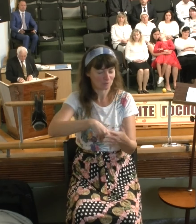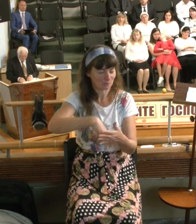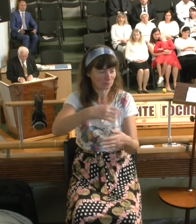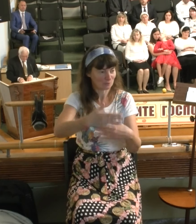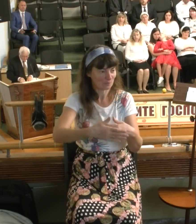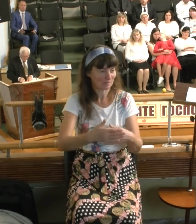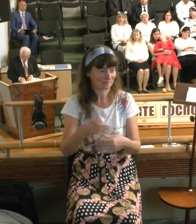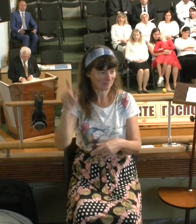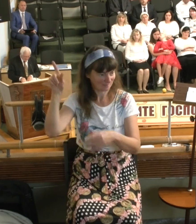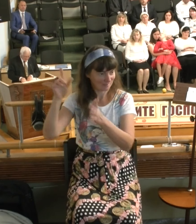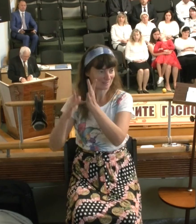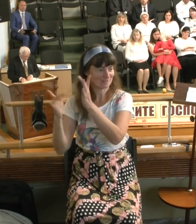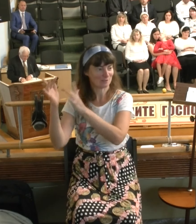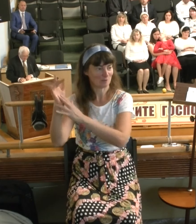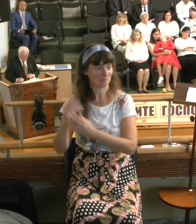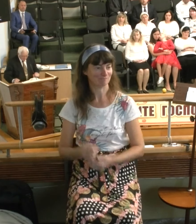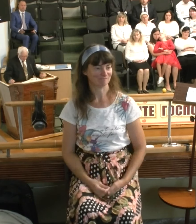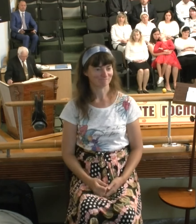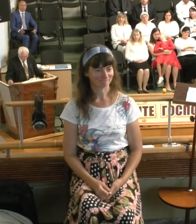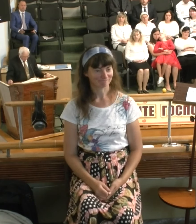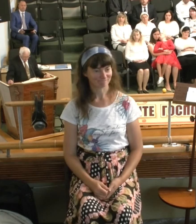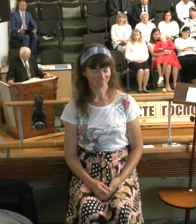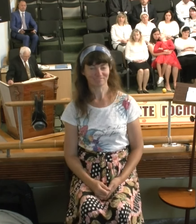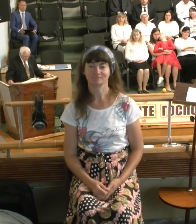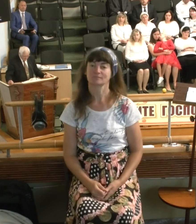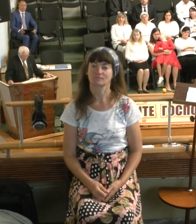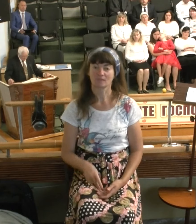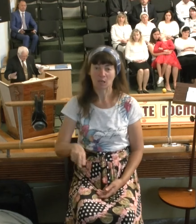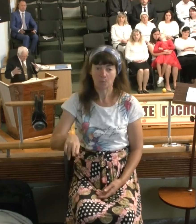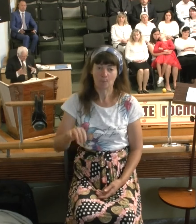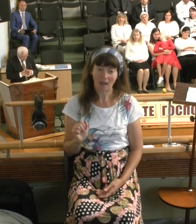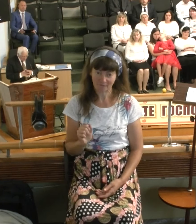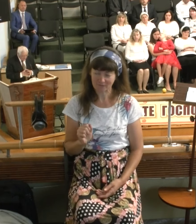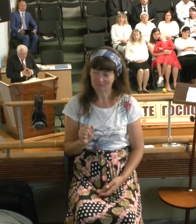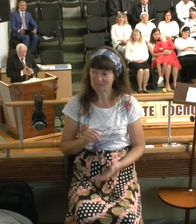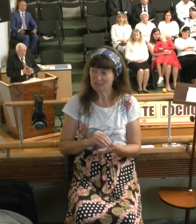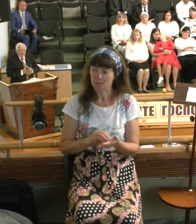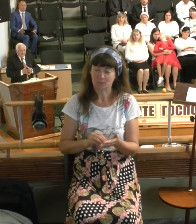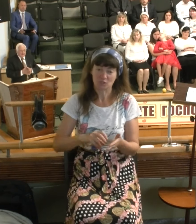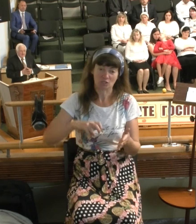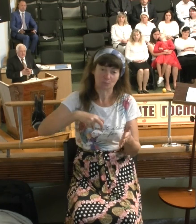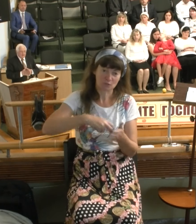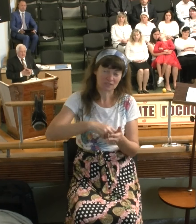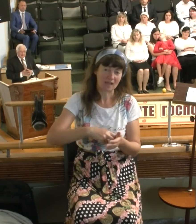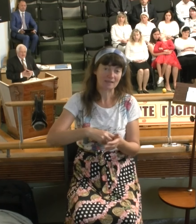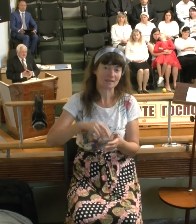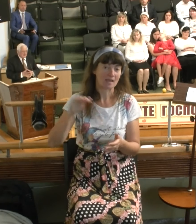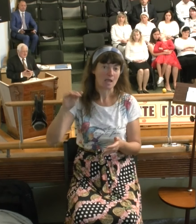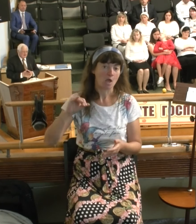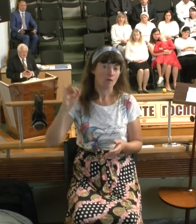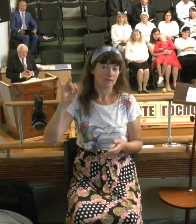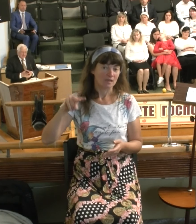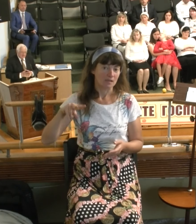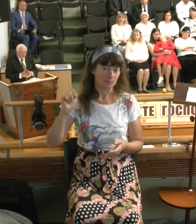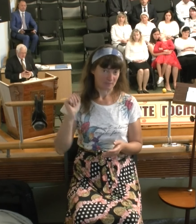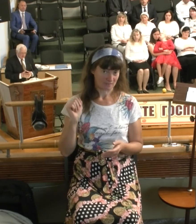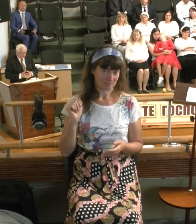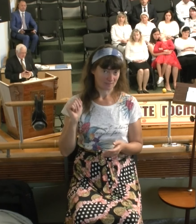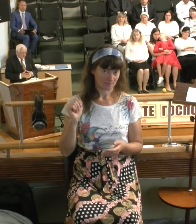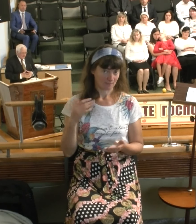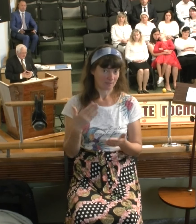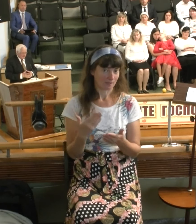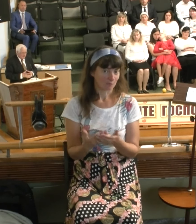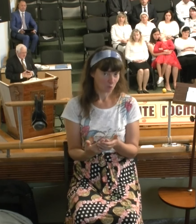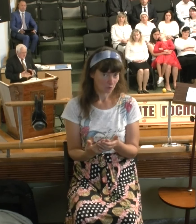апостол Павел пишет послание Филиппийцам, и в центре его послание